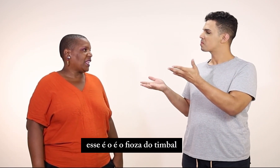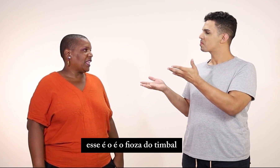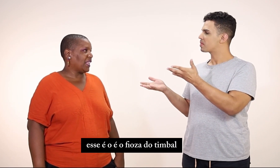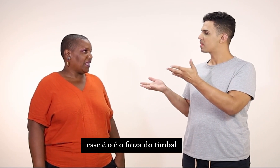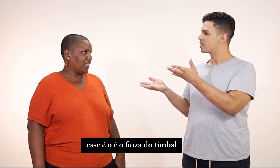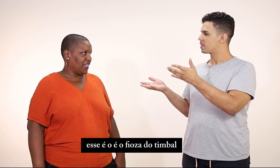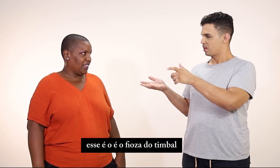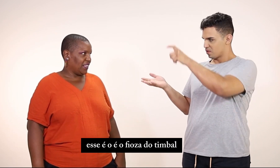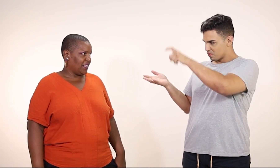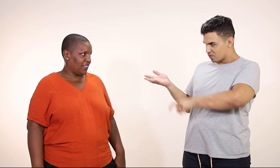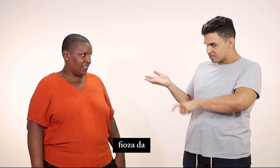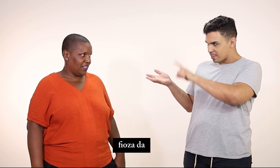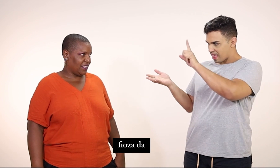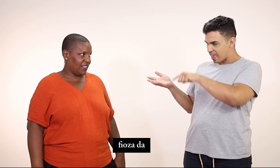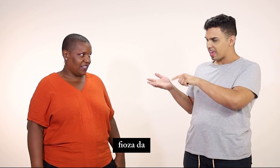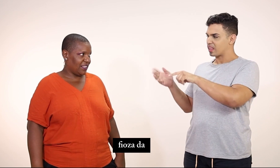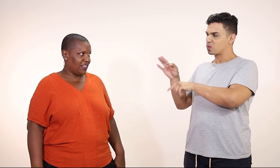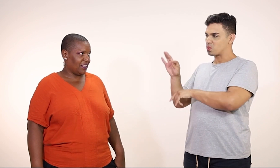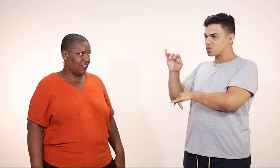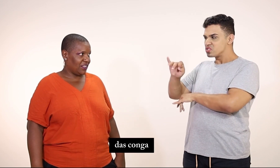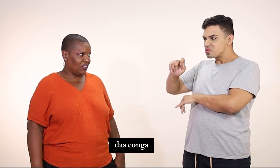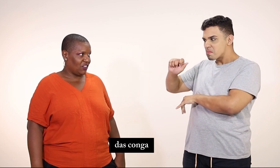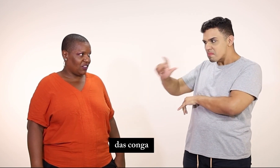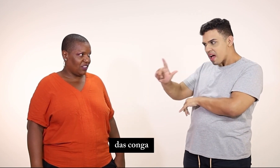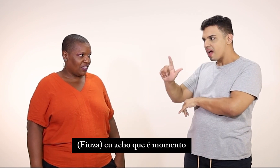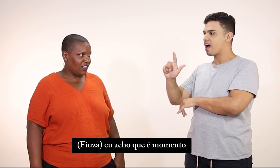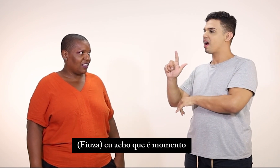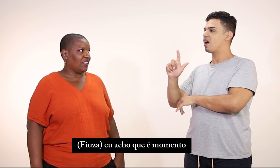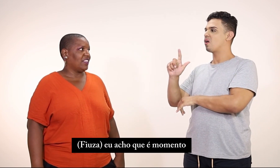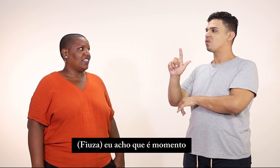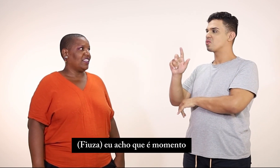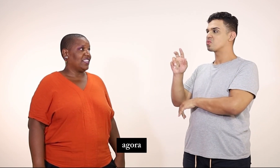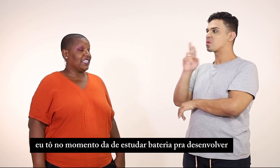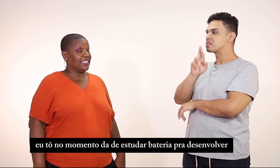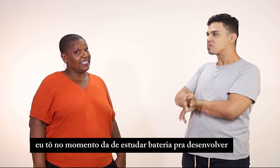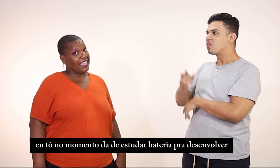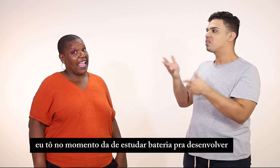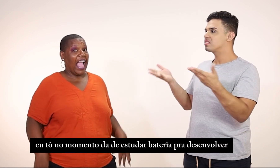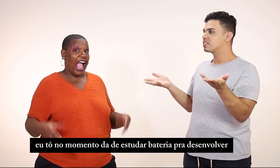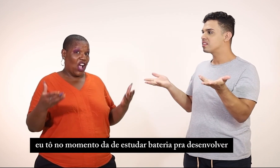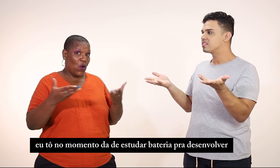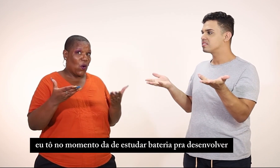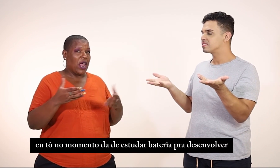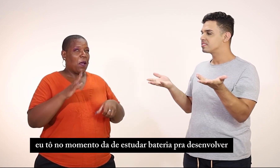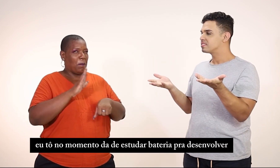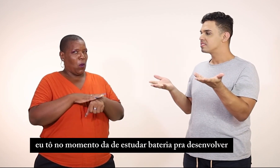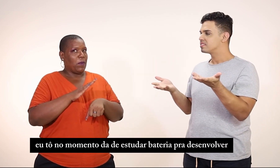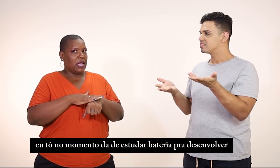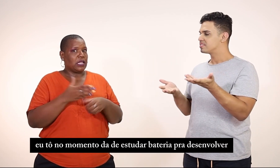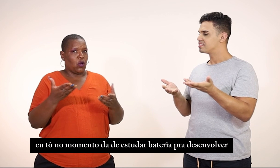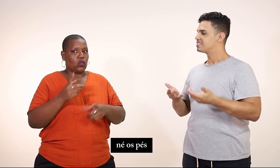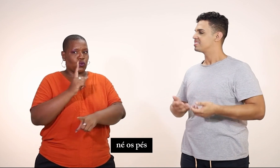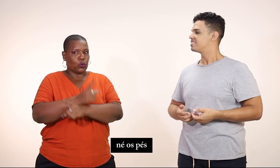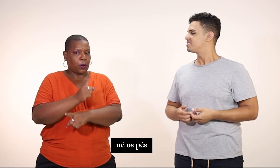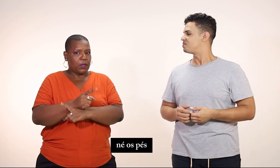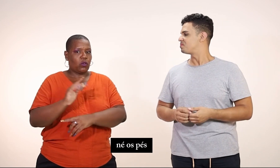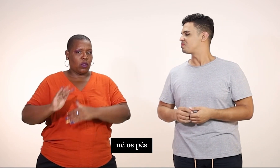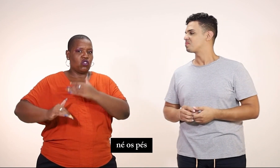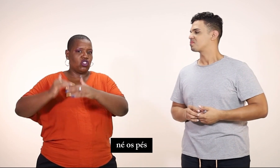do timbal, Fiuza das conga. Eu acho que é momento. Agora eu tô no momento de estudar a bateria pra desenvolver, né? Os